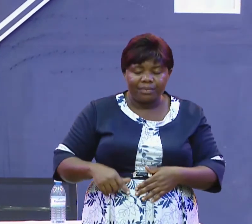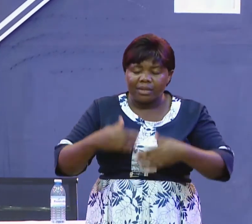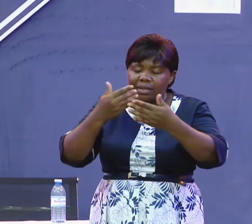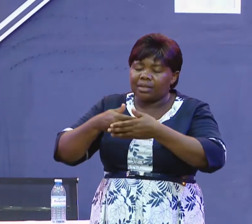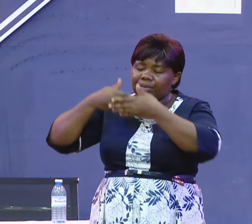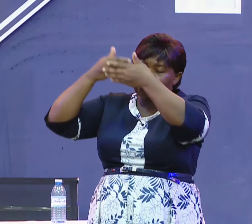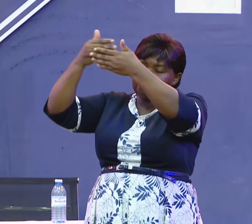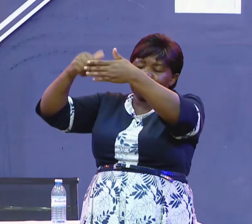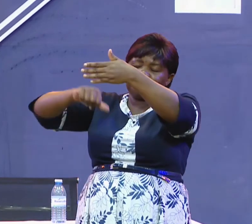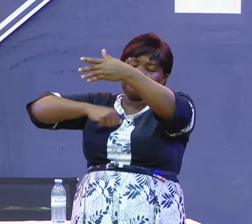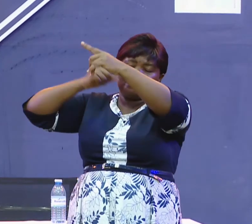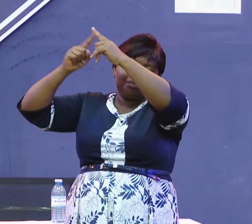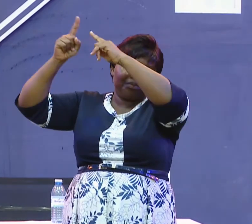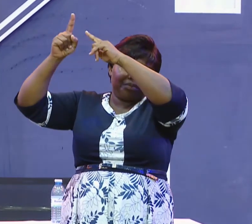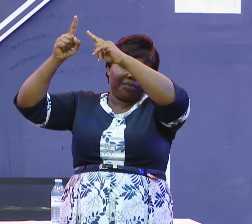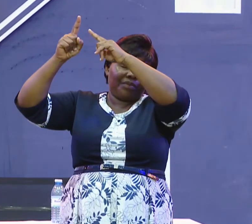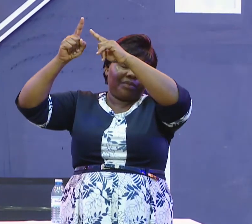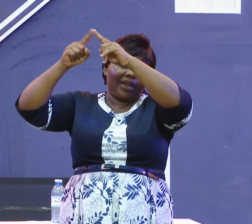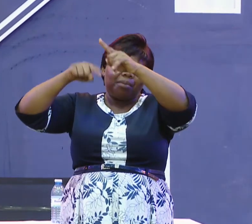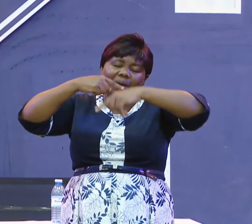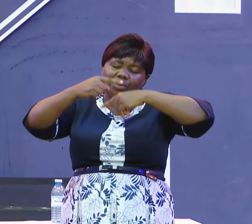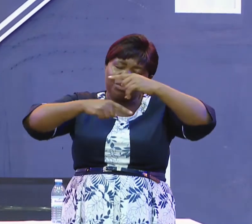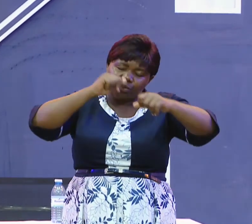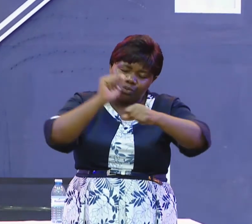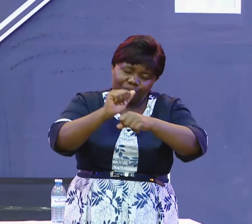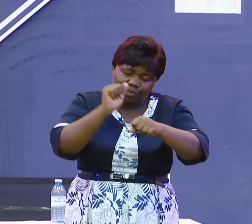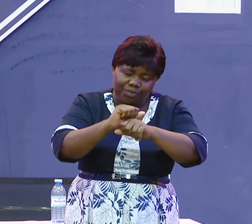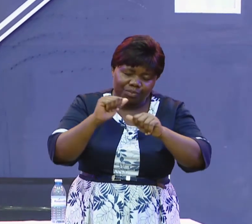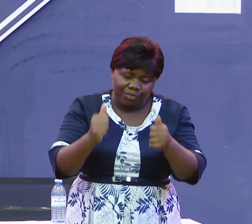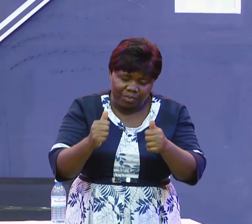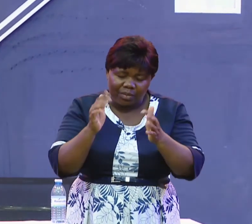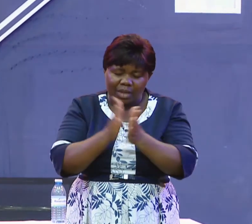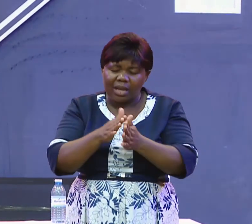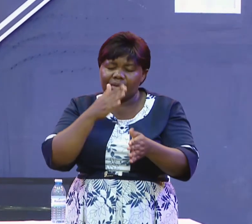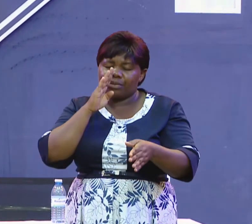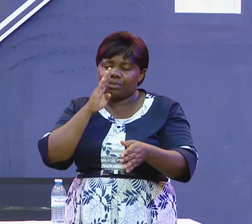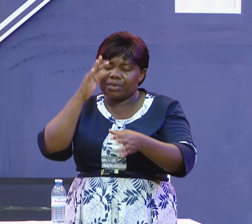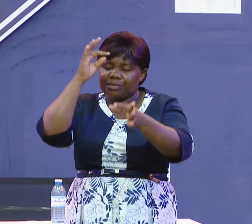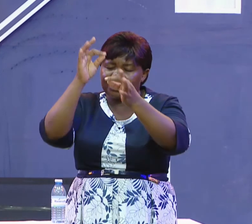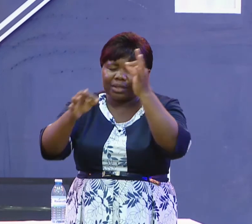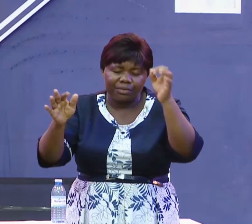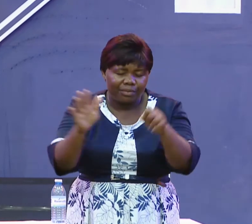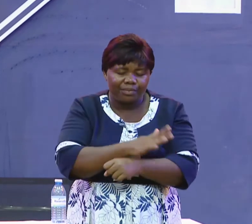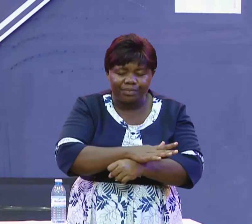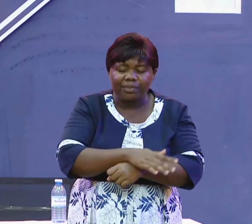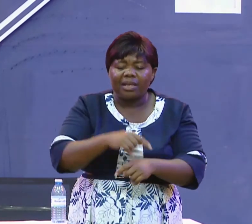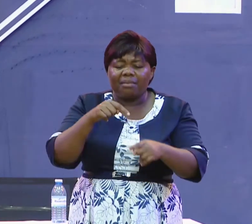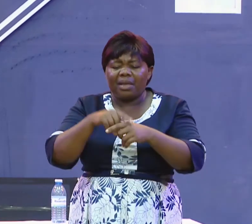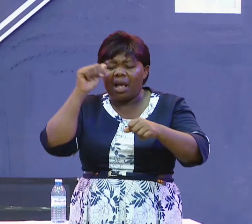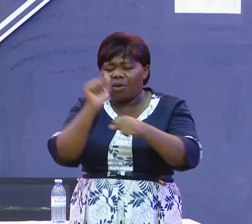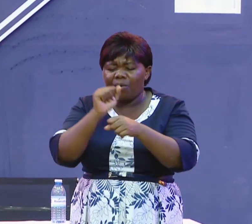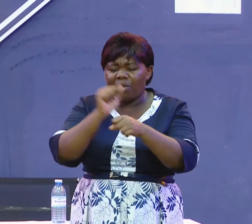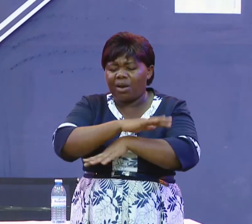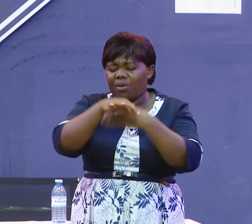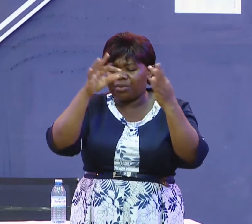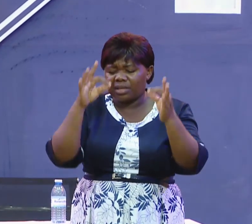Newayo joli. Newayo joli. Nja kuba munyikivu. Nja kuba munyikivu. Nja kuba mwesigwa. Nja kuba mwesigwa. Nja kola chonna.